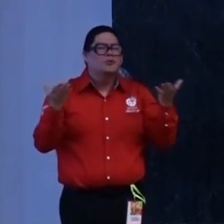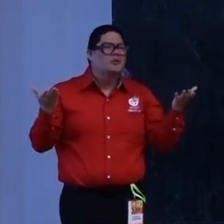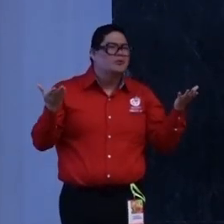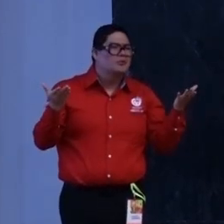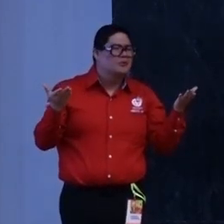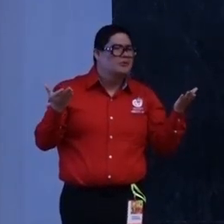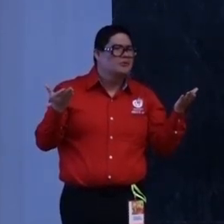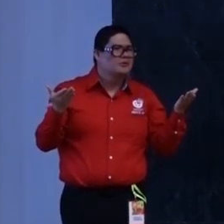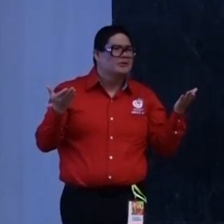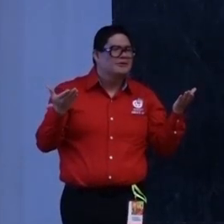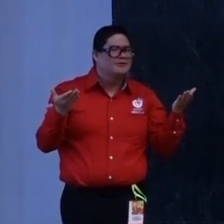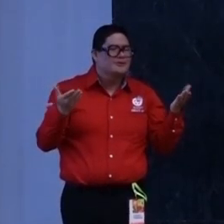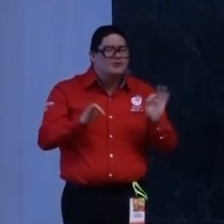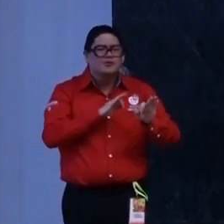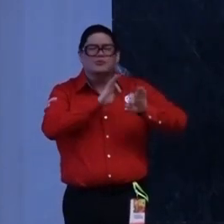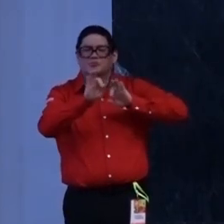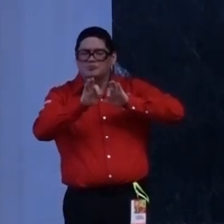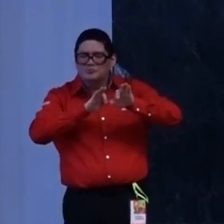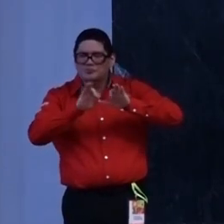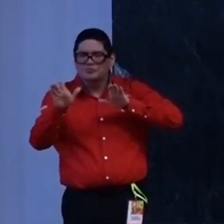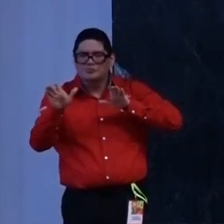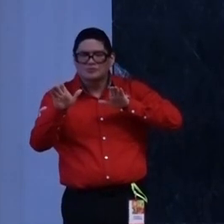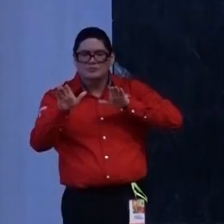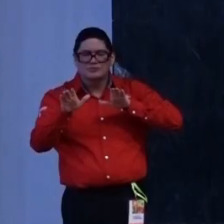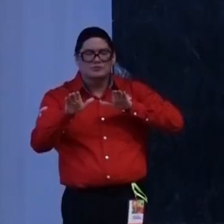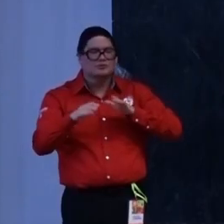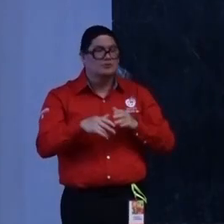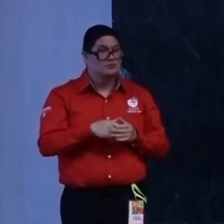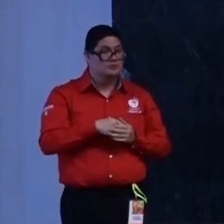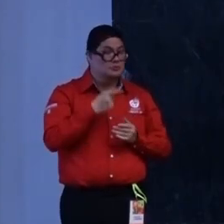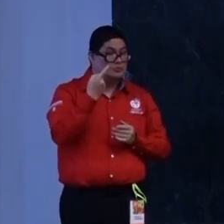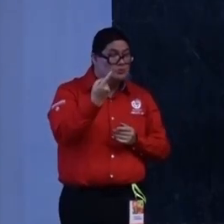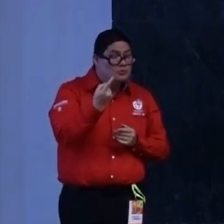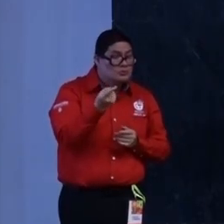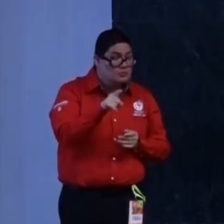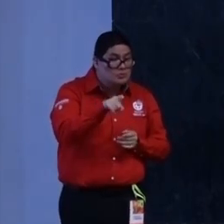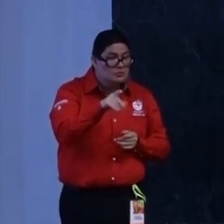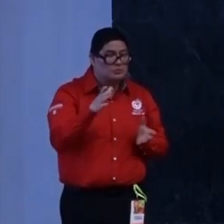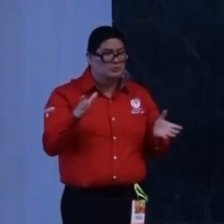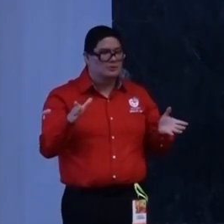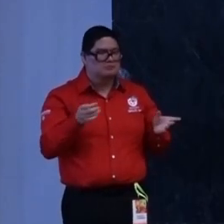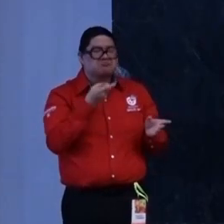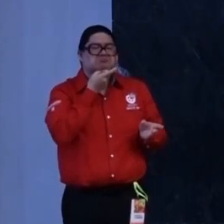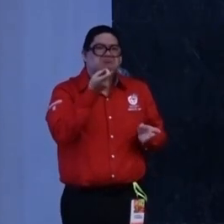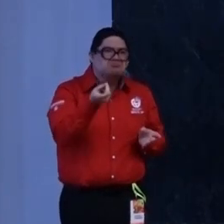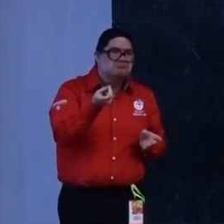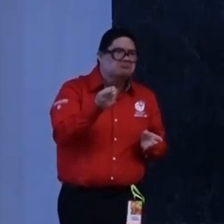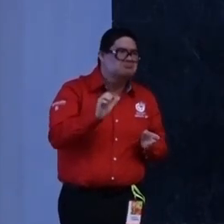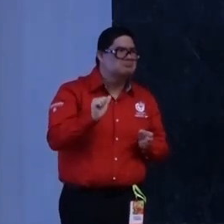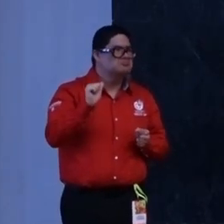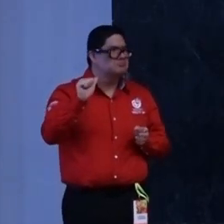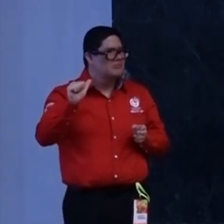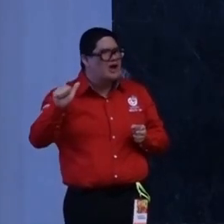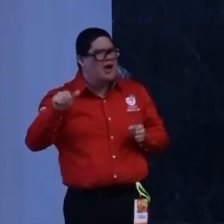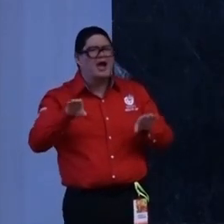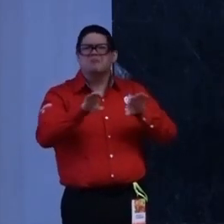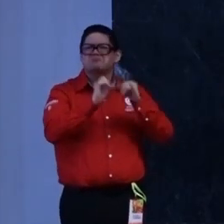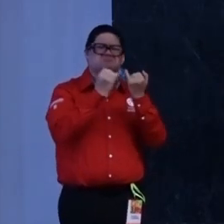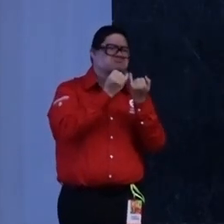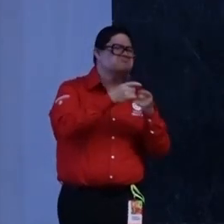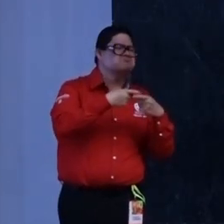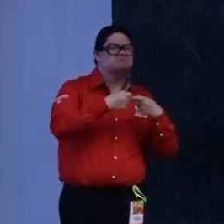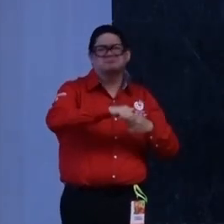cómo abordar tu caso. Dicen, este es un caso como cualquier